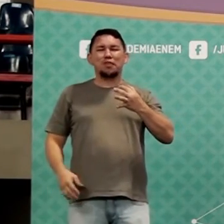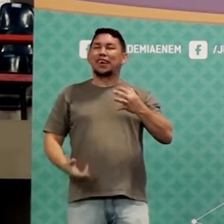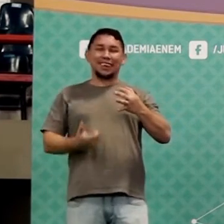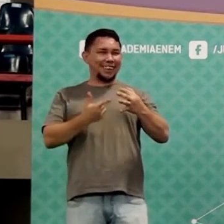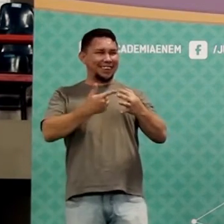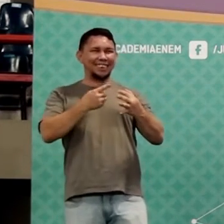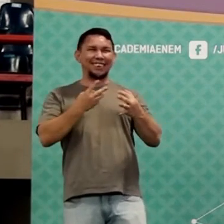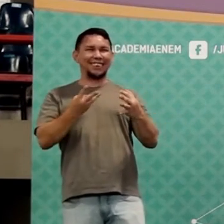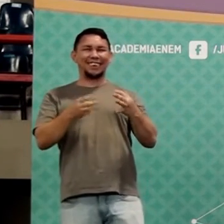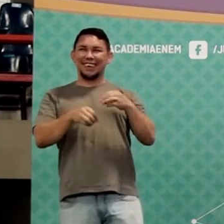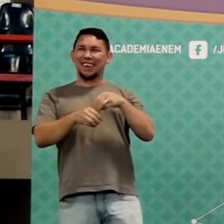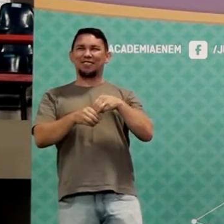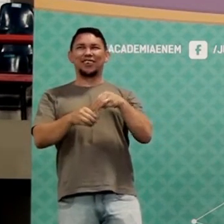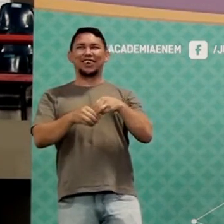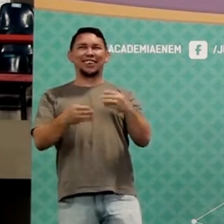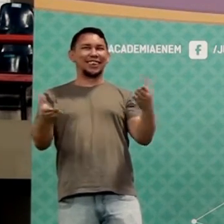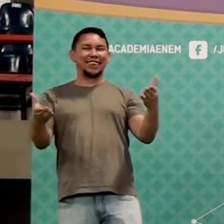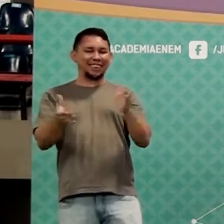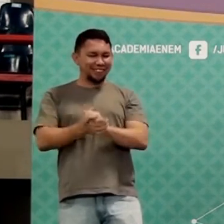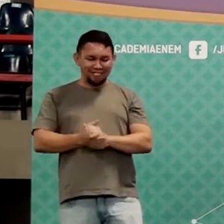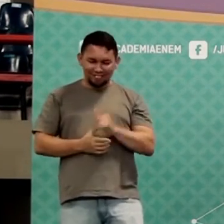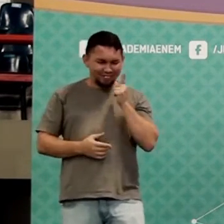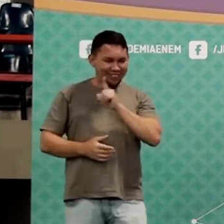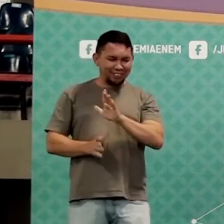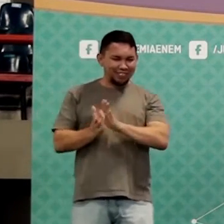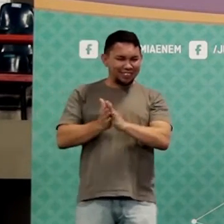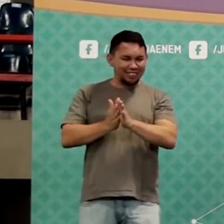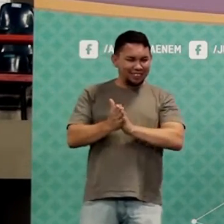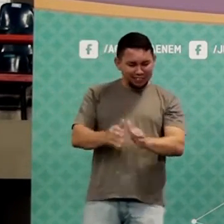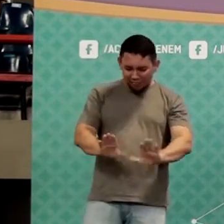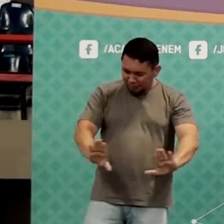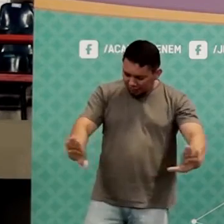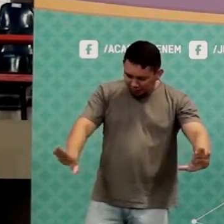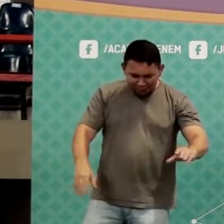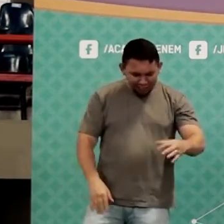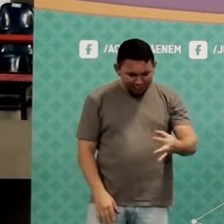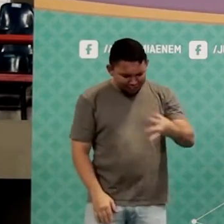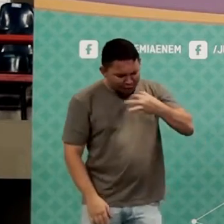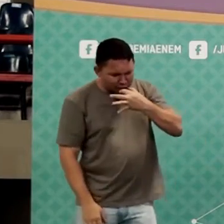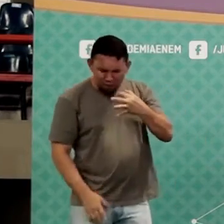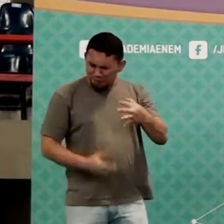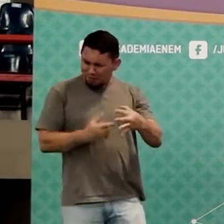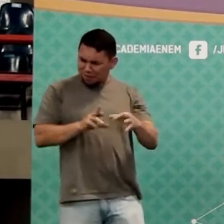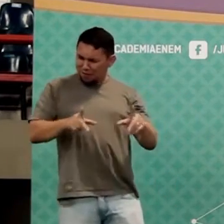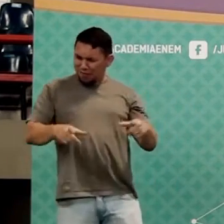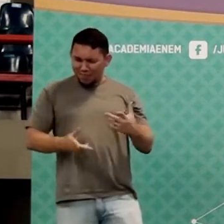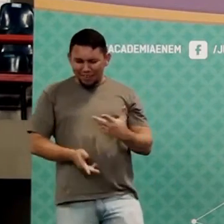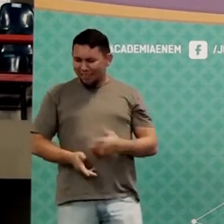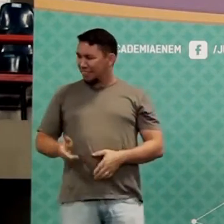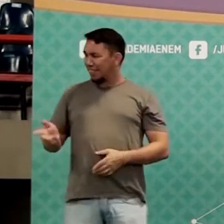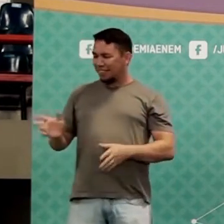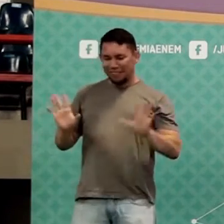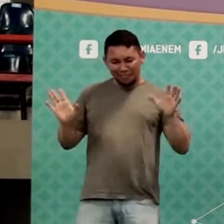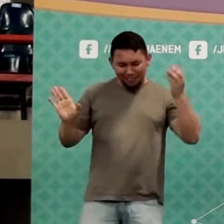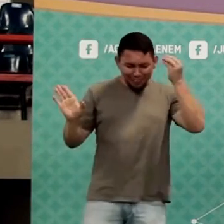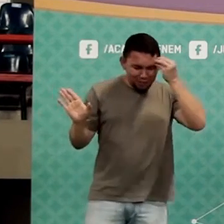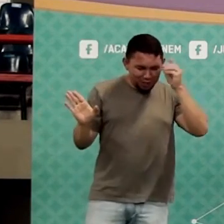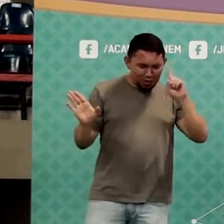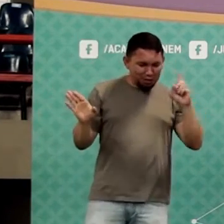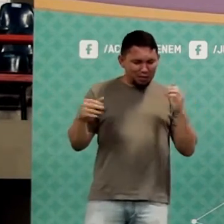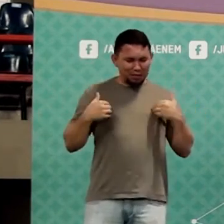comendo morango. Aí você só mostra. Sim, que morango é esse estranho com casca? Diz, rapaz, eu não tenho culpa, né? Se